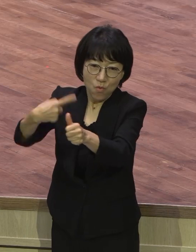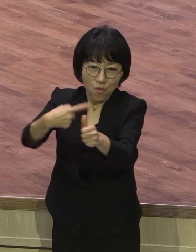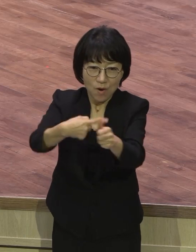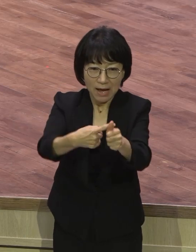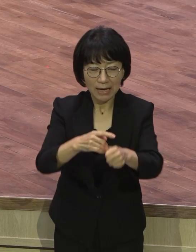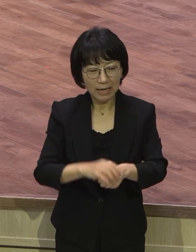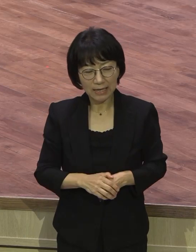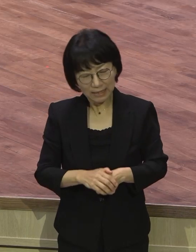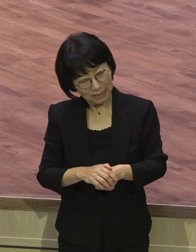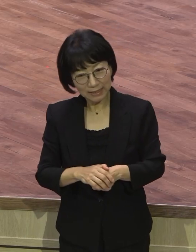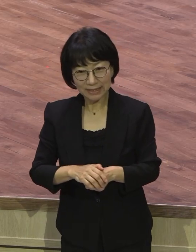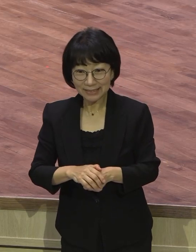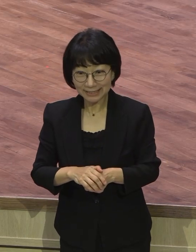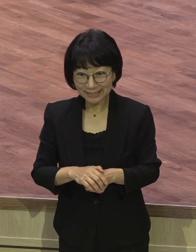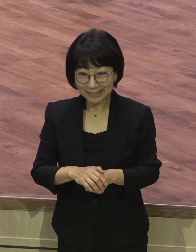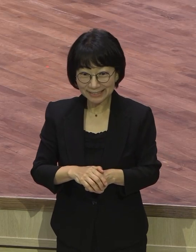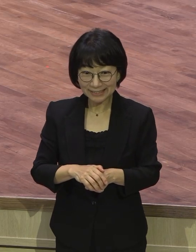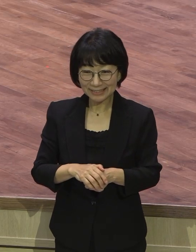교회들도 있겠지만